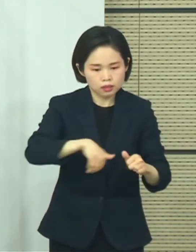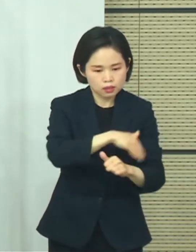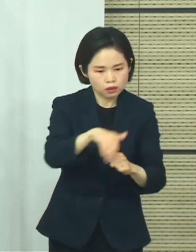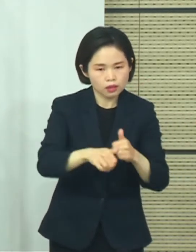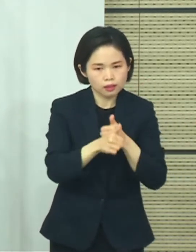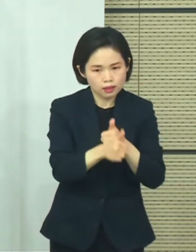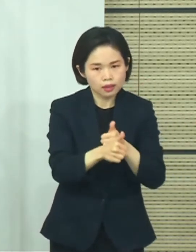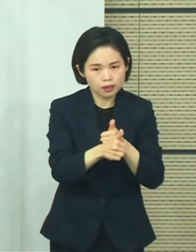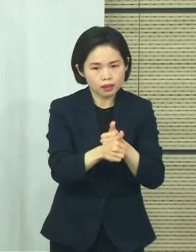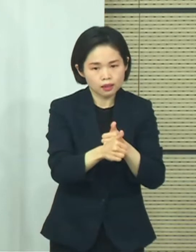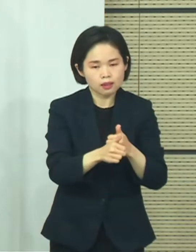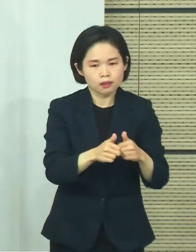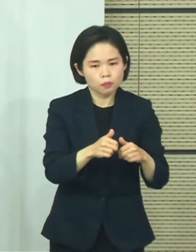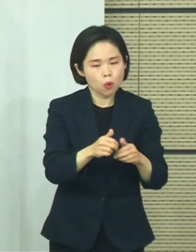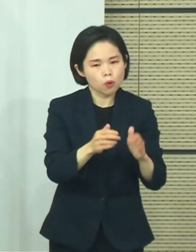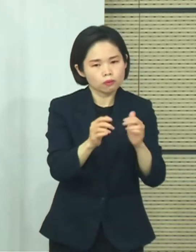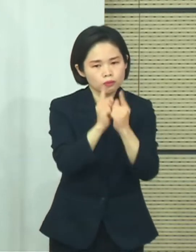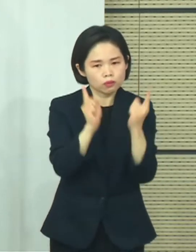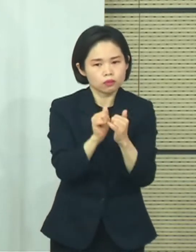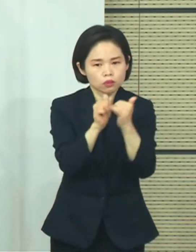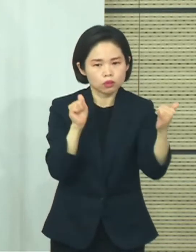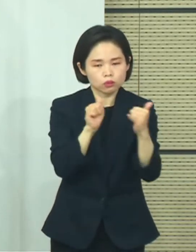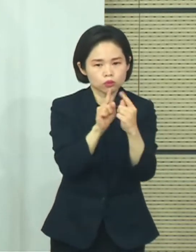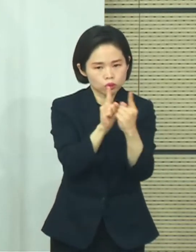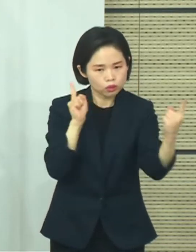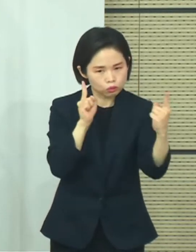시점은 다를수가 있습니다